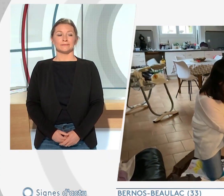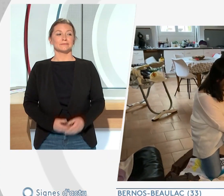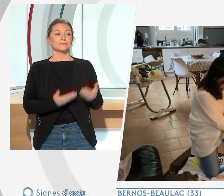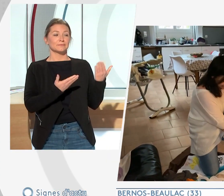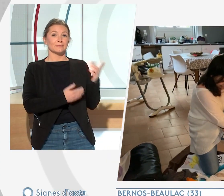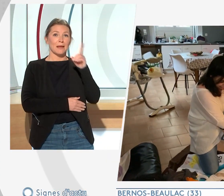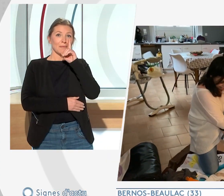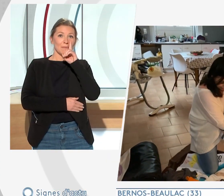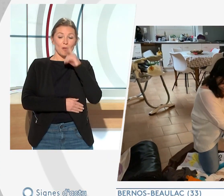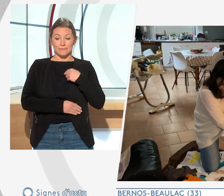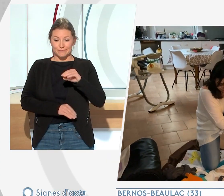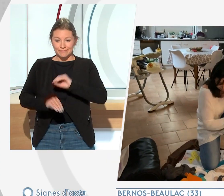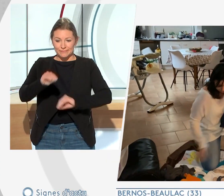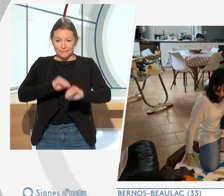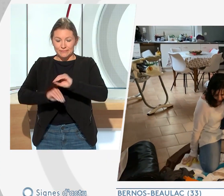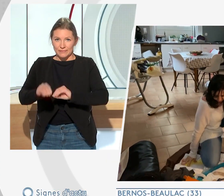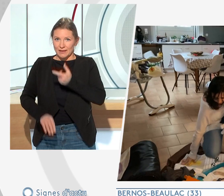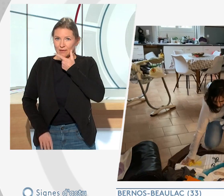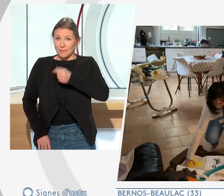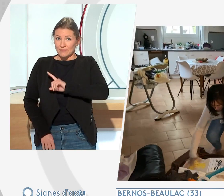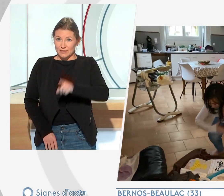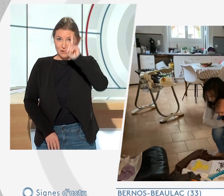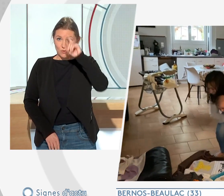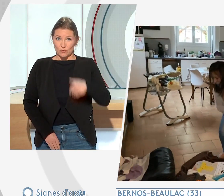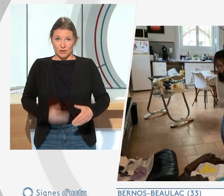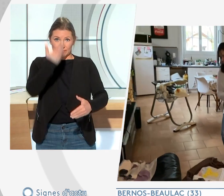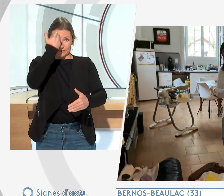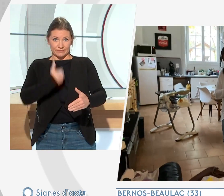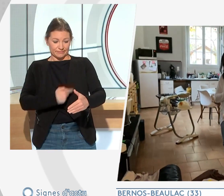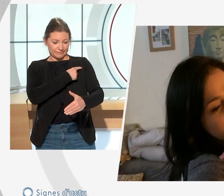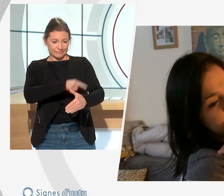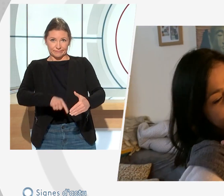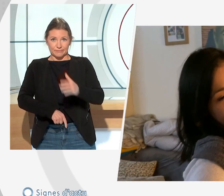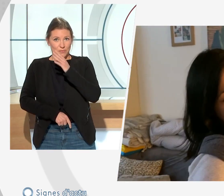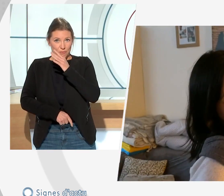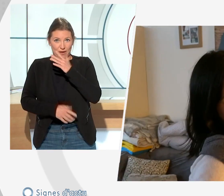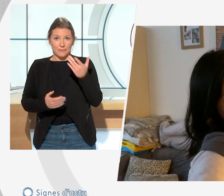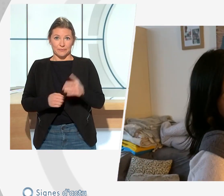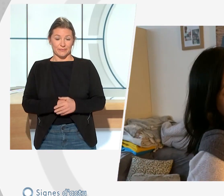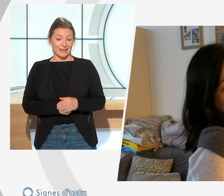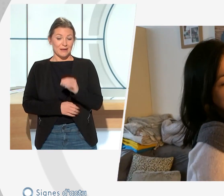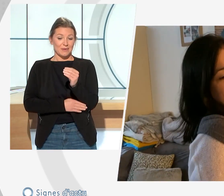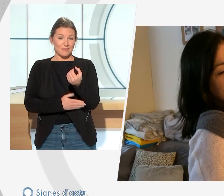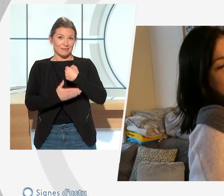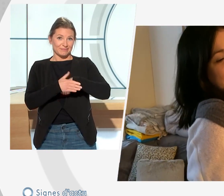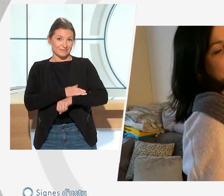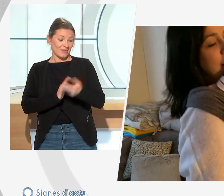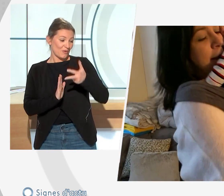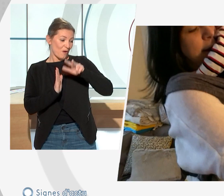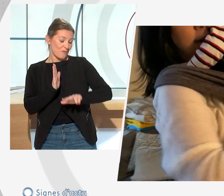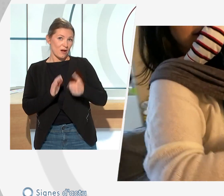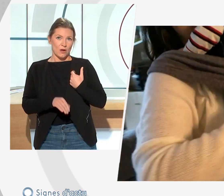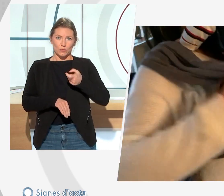Adopter le bon geste. Pas évident pour Sarah Billet, hémiplégique. Elle a donné naissance à Marcus il y a 3 mois et dès la maternité,